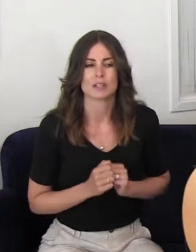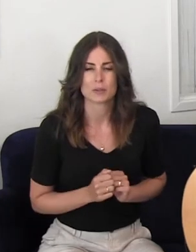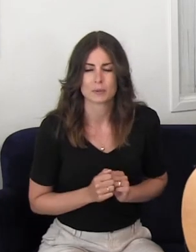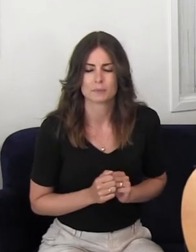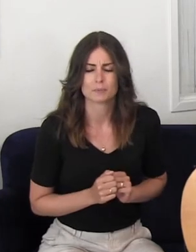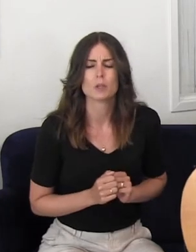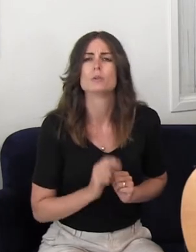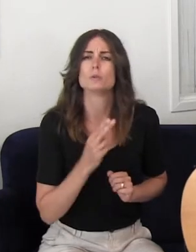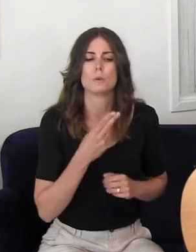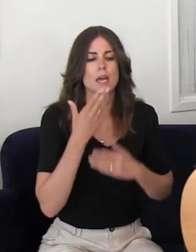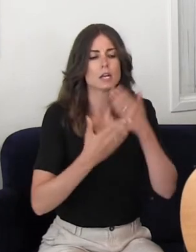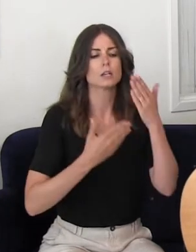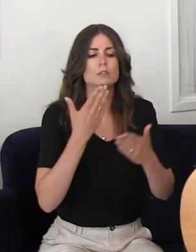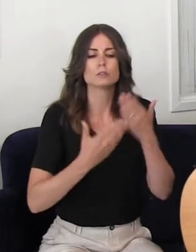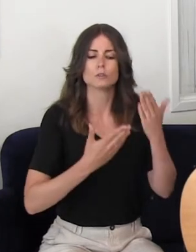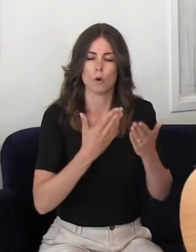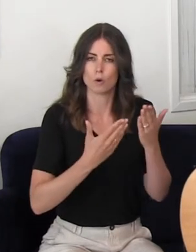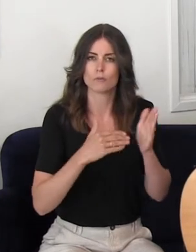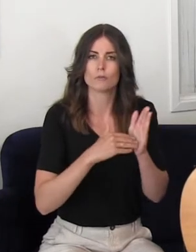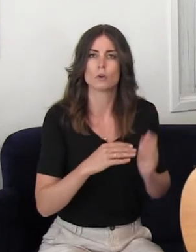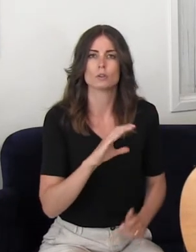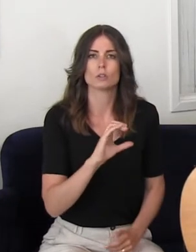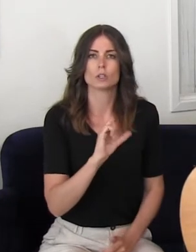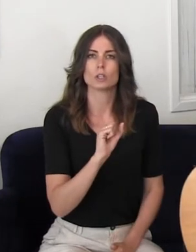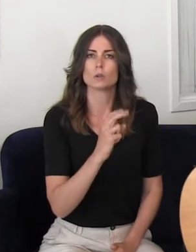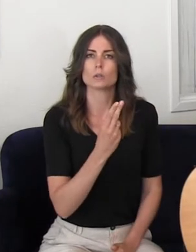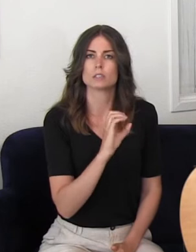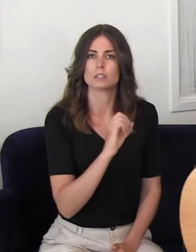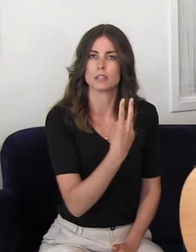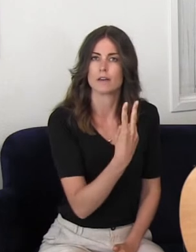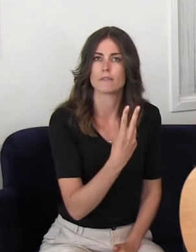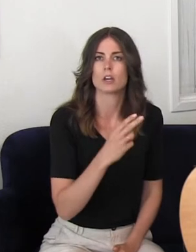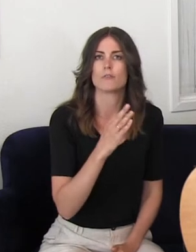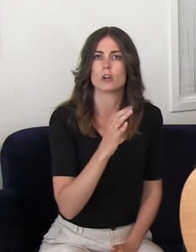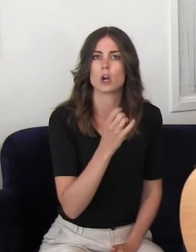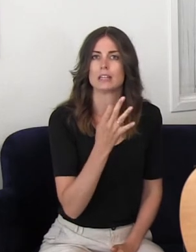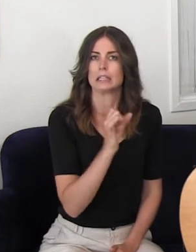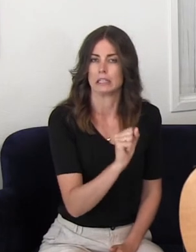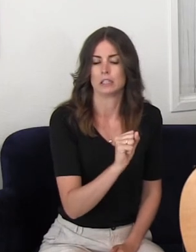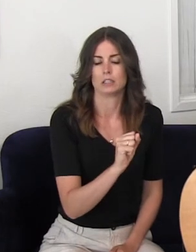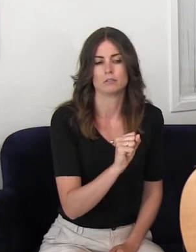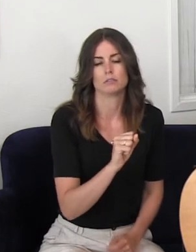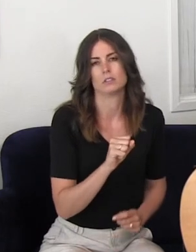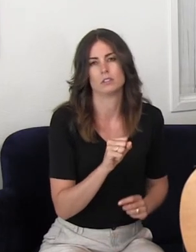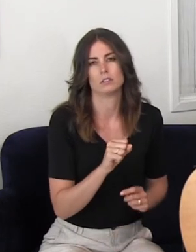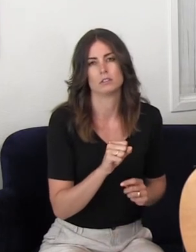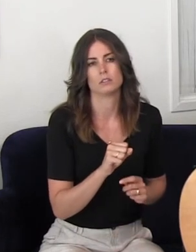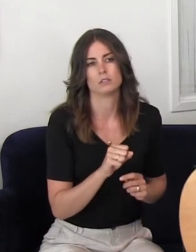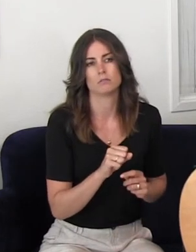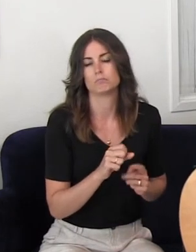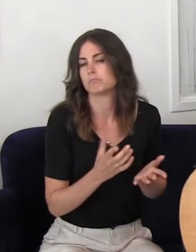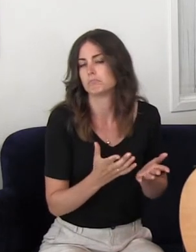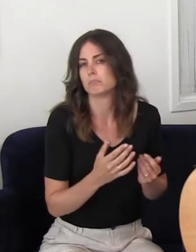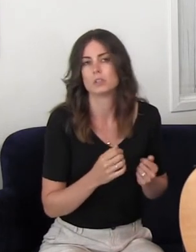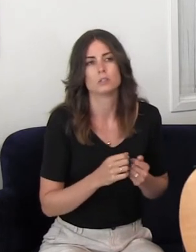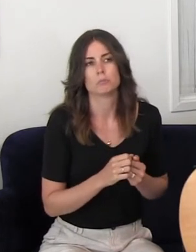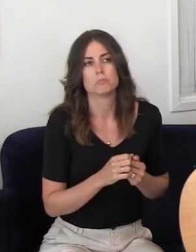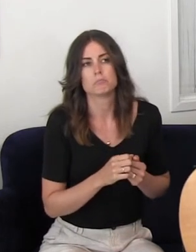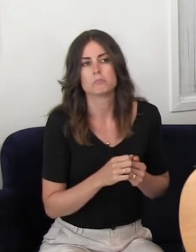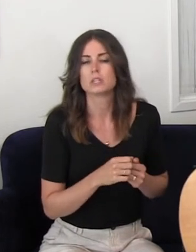en sång med text av Gustaf Fröding, den värmländska poeten. Man hör inte så mycket av hans texter idag,